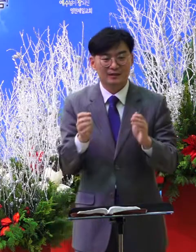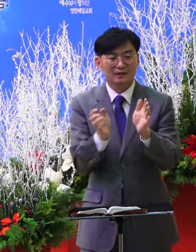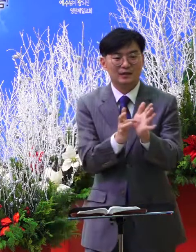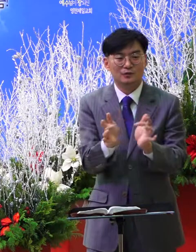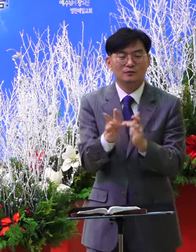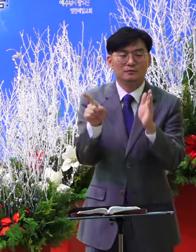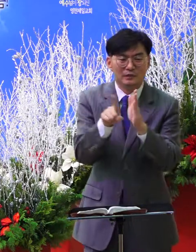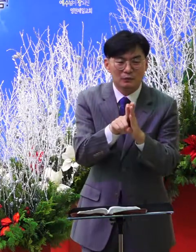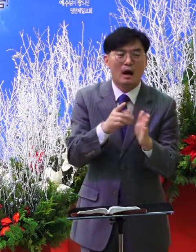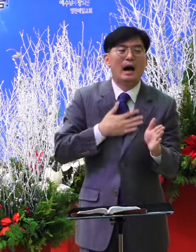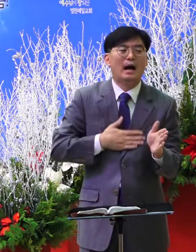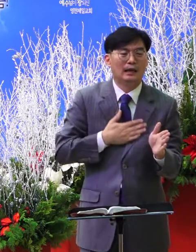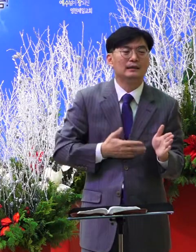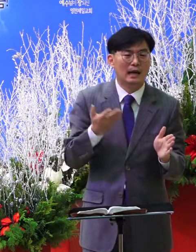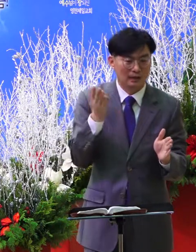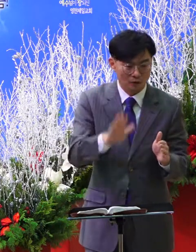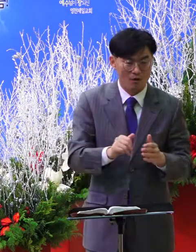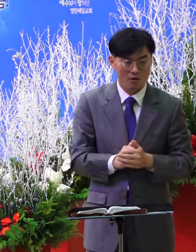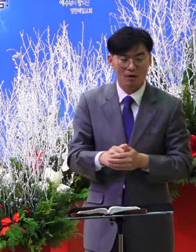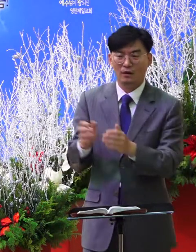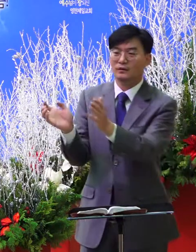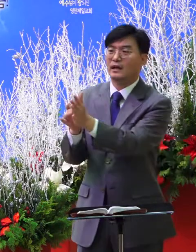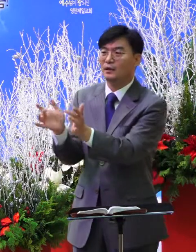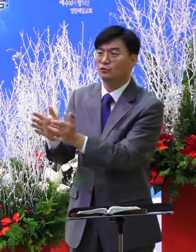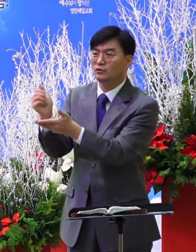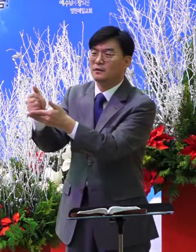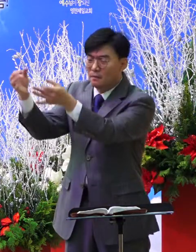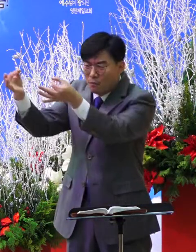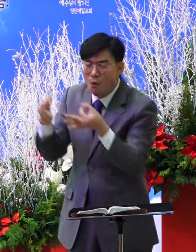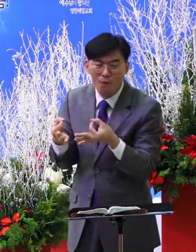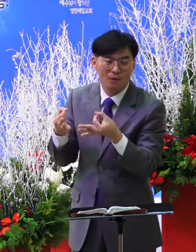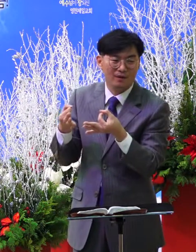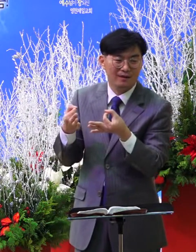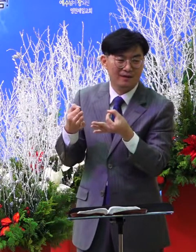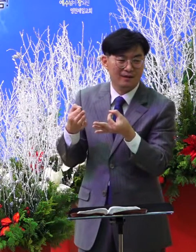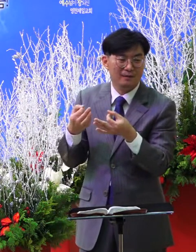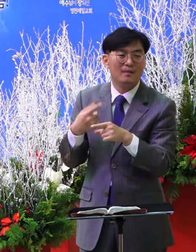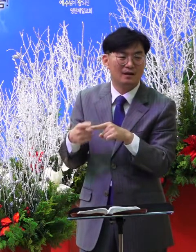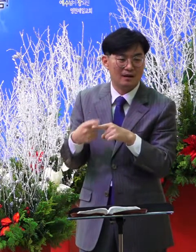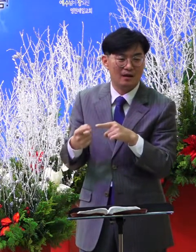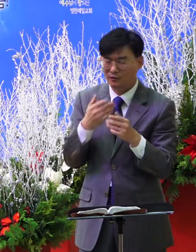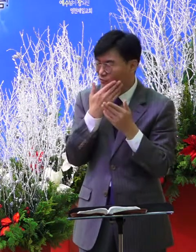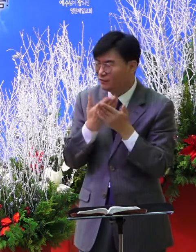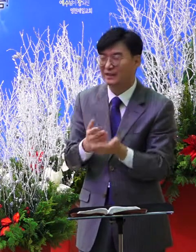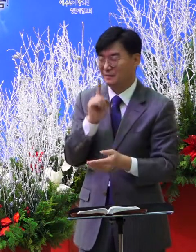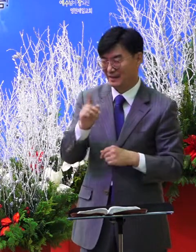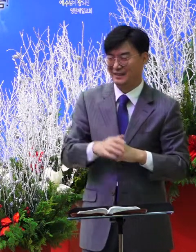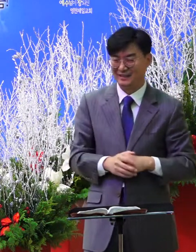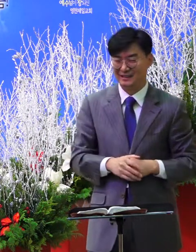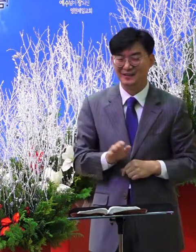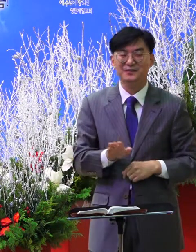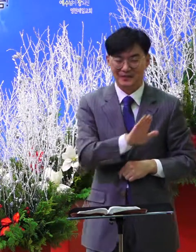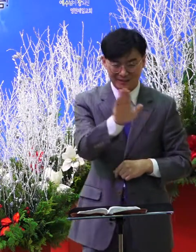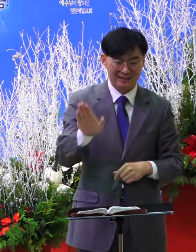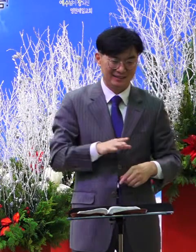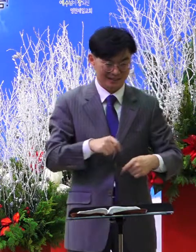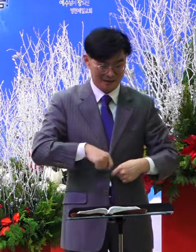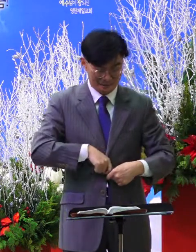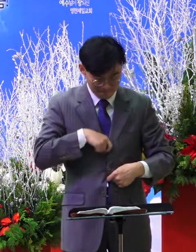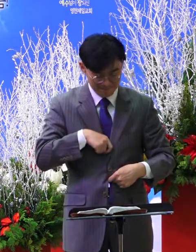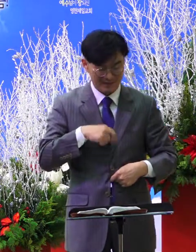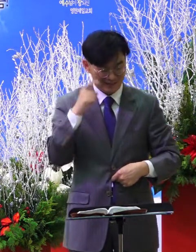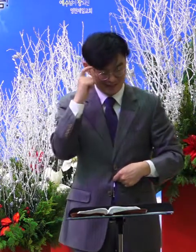대림절을 보내면서 정말 주님을 알고 주님을 사랑하고 정말로 주님을 기다리는